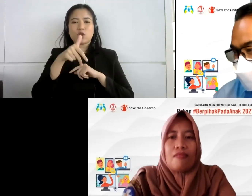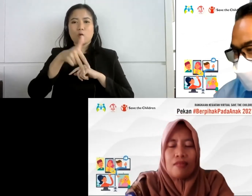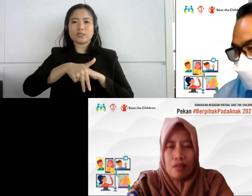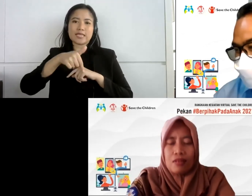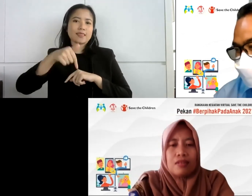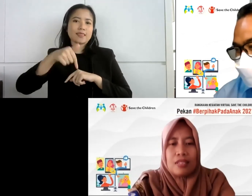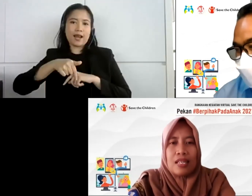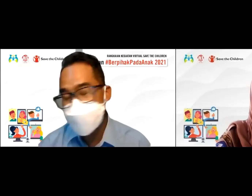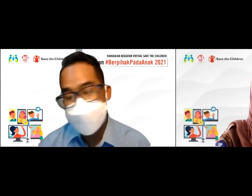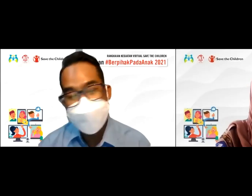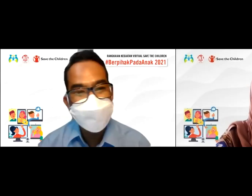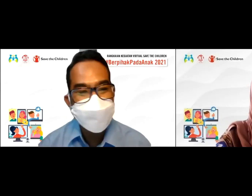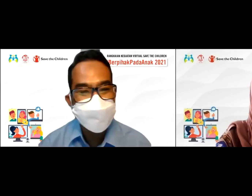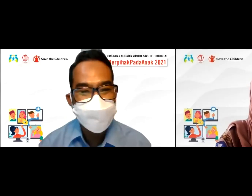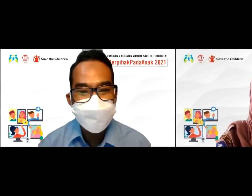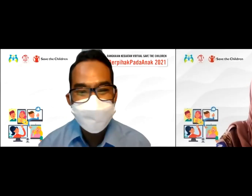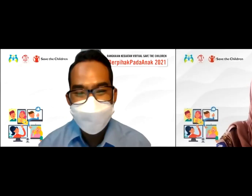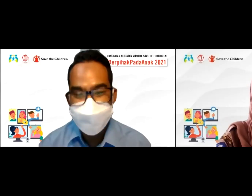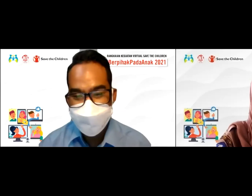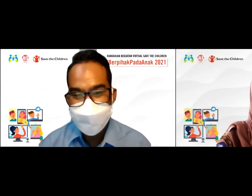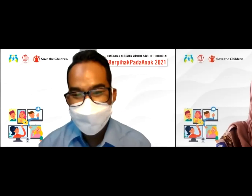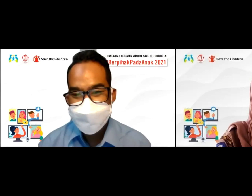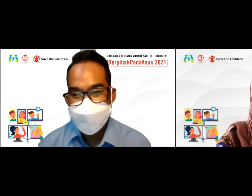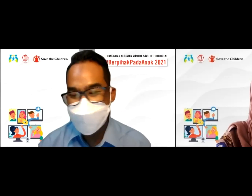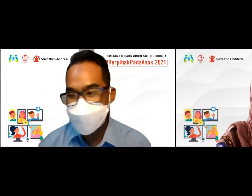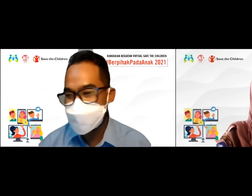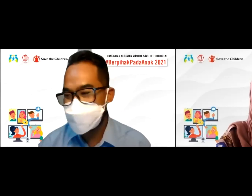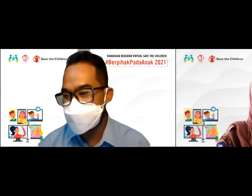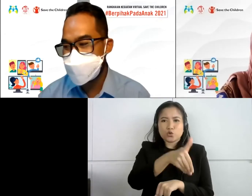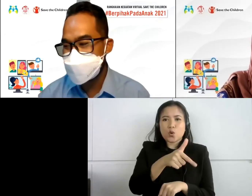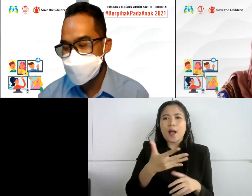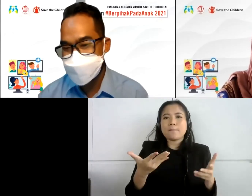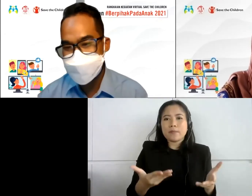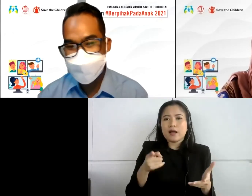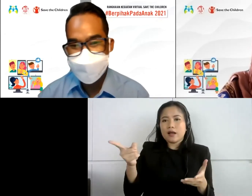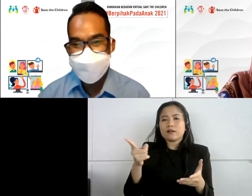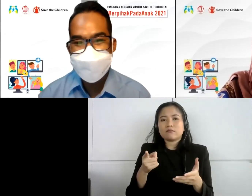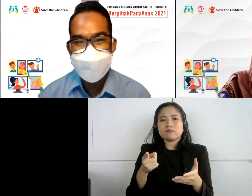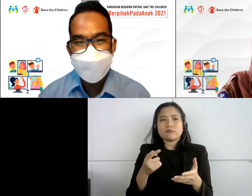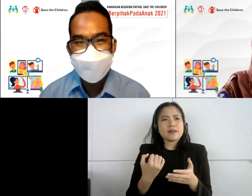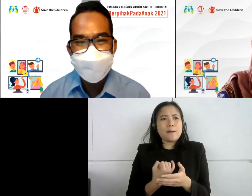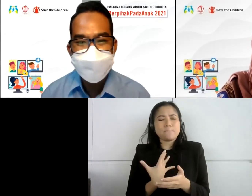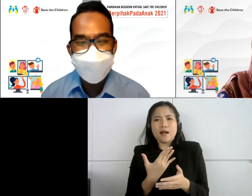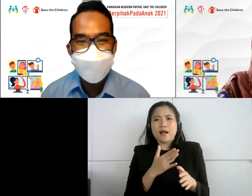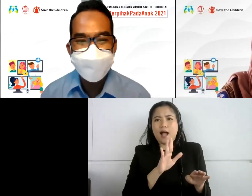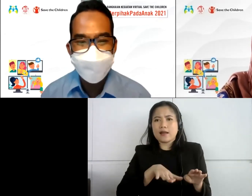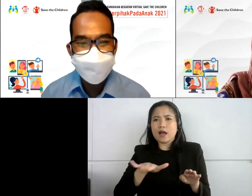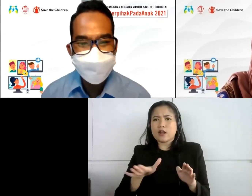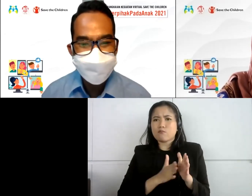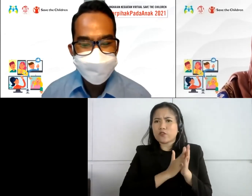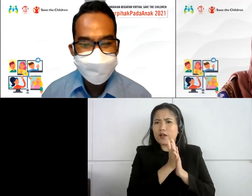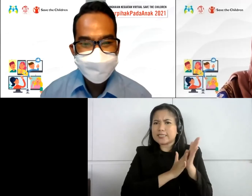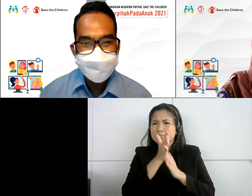Ibu Nurpadilah, dampak kegiatan guru kunjung ini terhadap motivasi keinginan anak-anak belajar bagaimana,